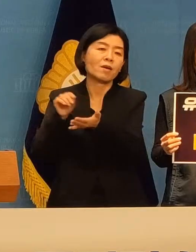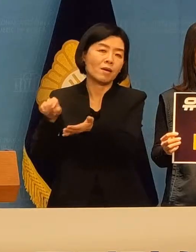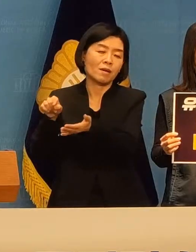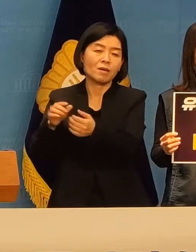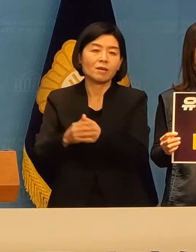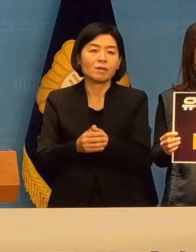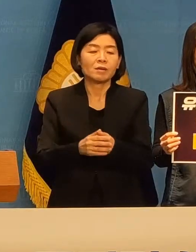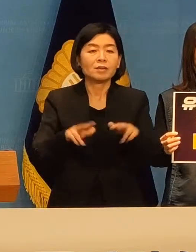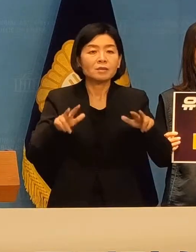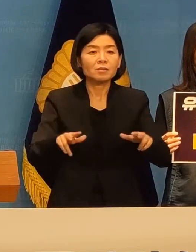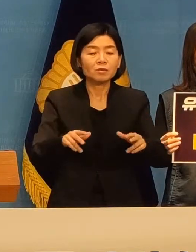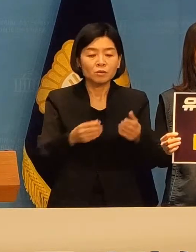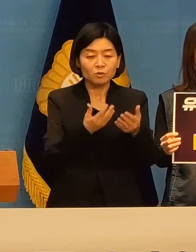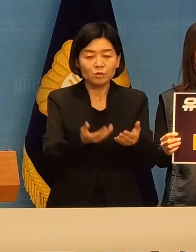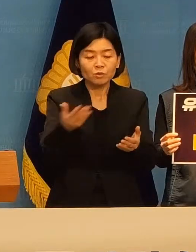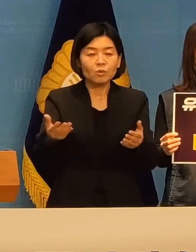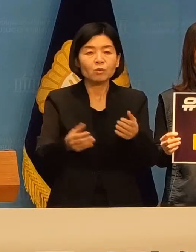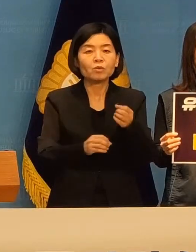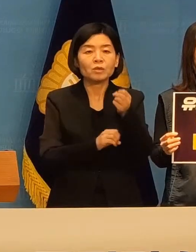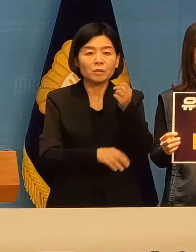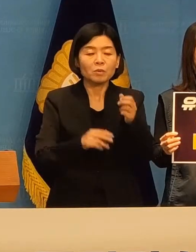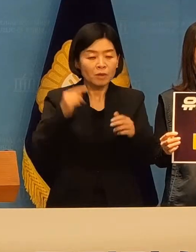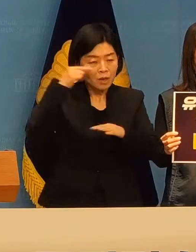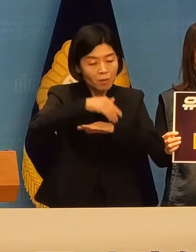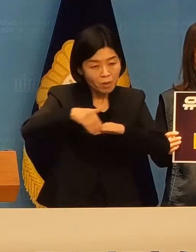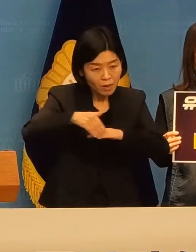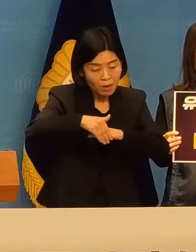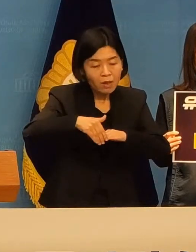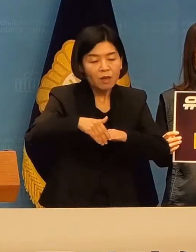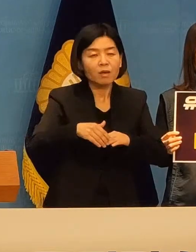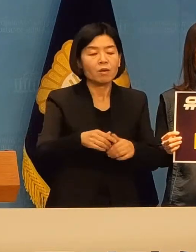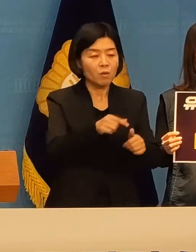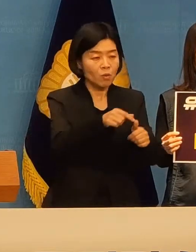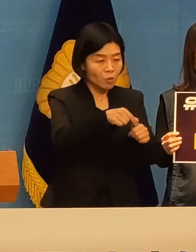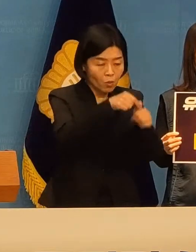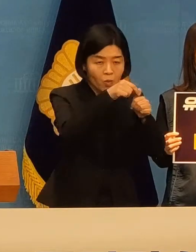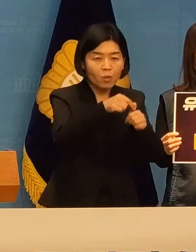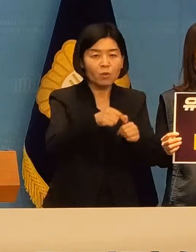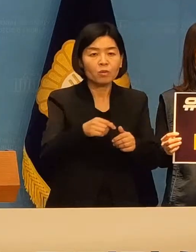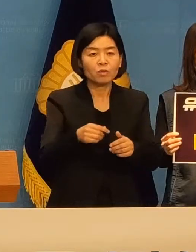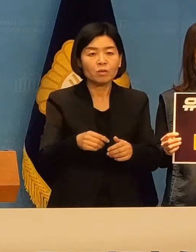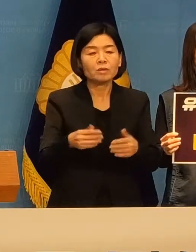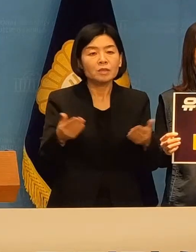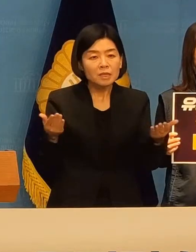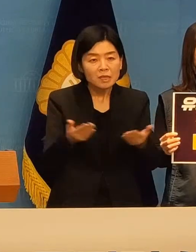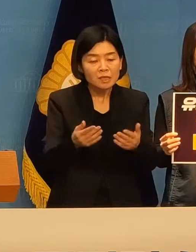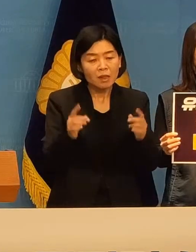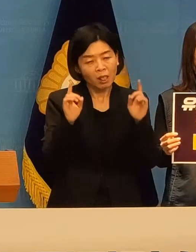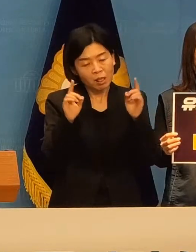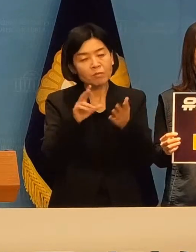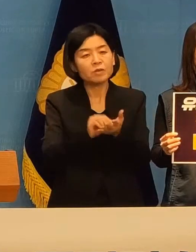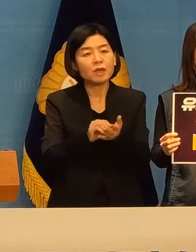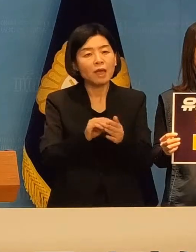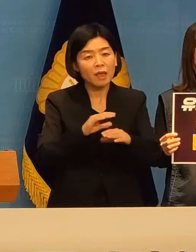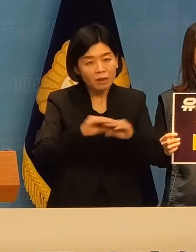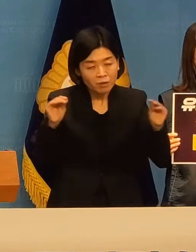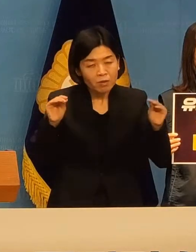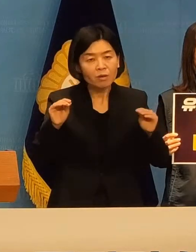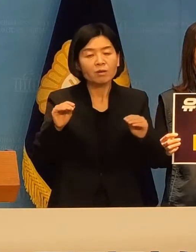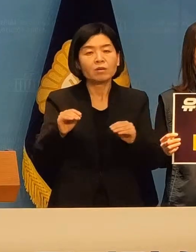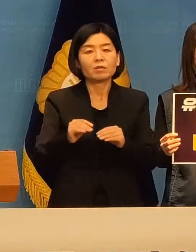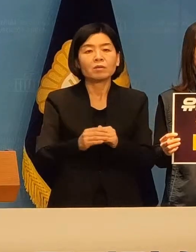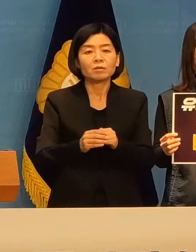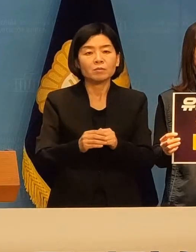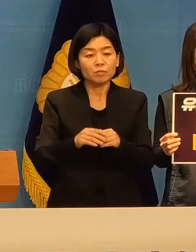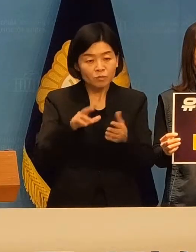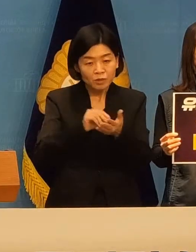유통산업 기본 계획에 고용, 실업, 인구 정책을 반영하지 않겠다는 정부의 입장은 문제입니다. 노동자